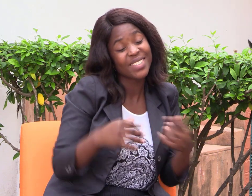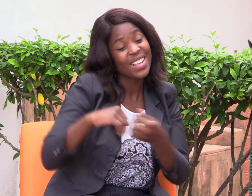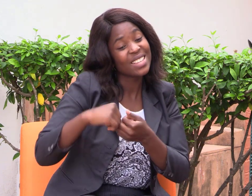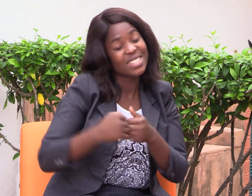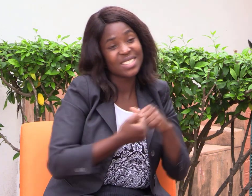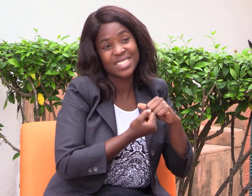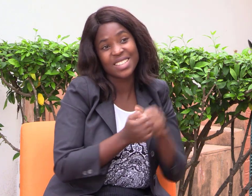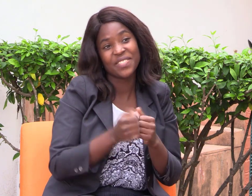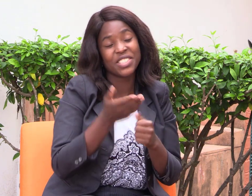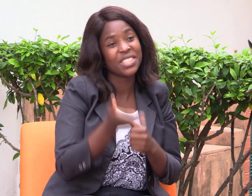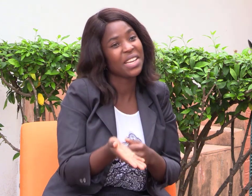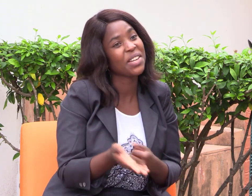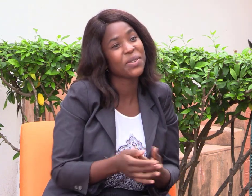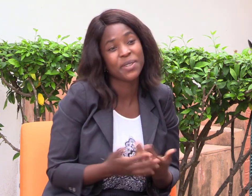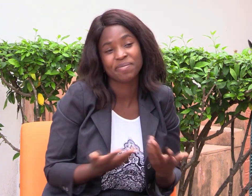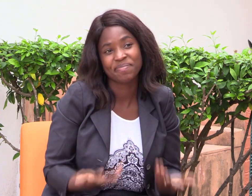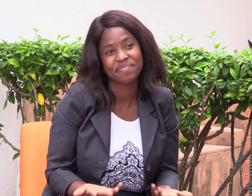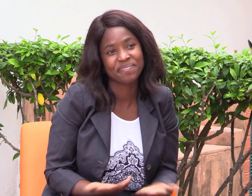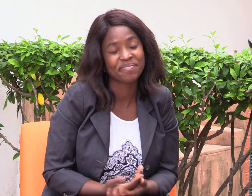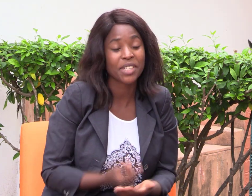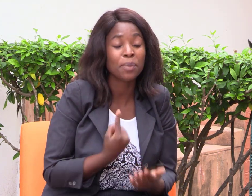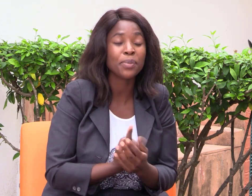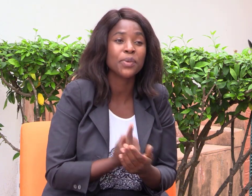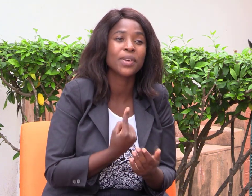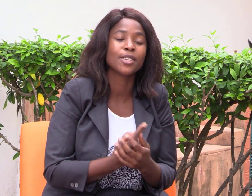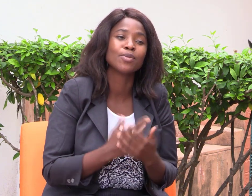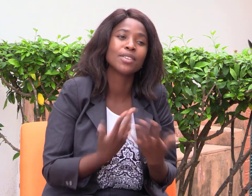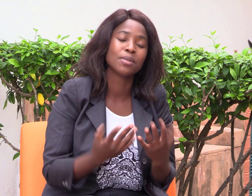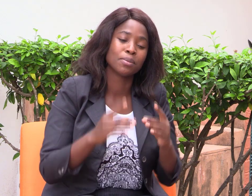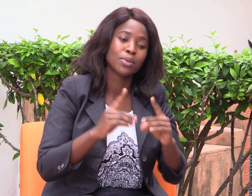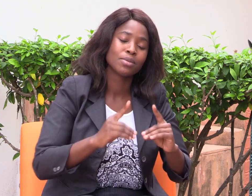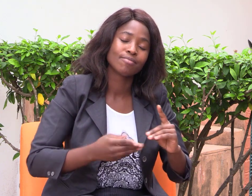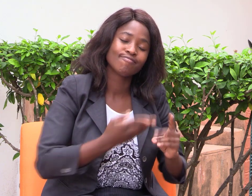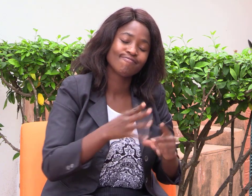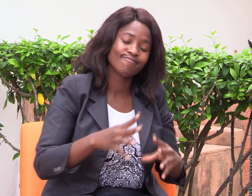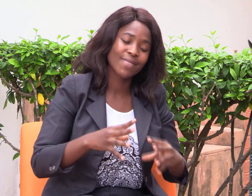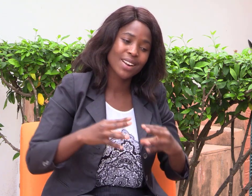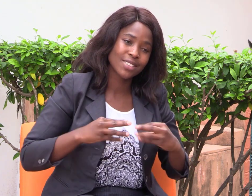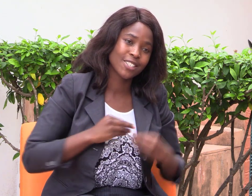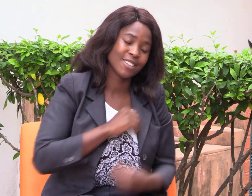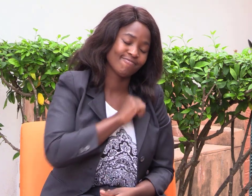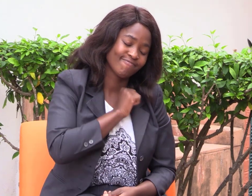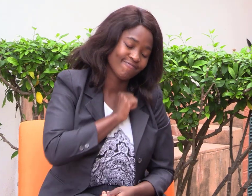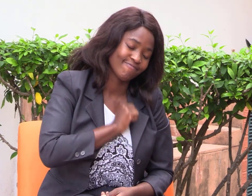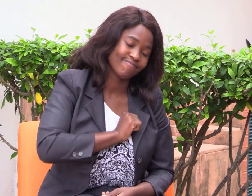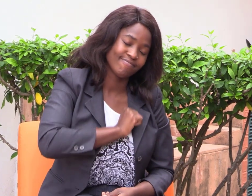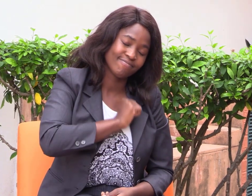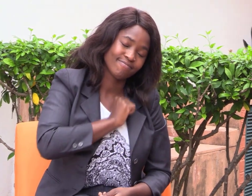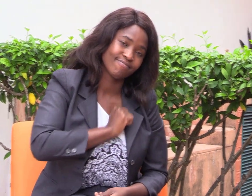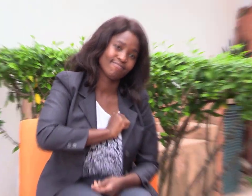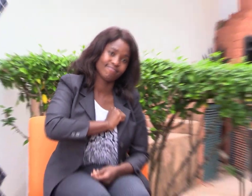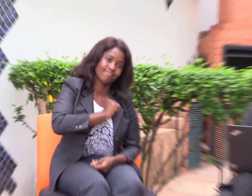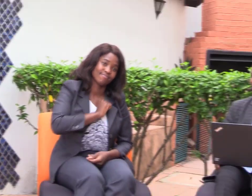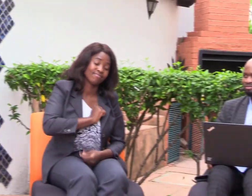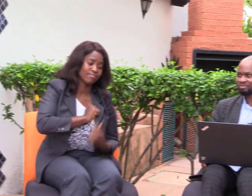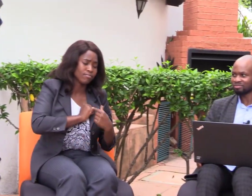sinais também será mais anos e vai ser algo assim de grande desafio. Então,